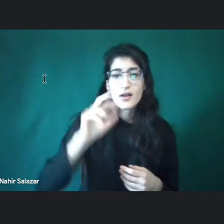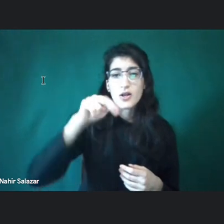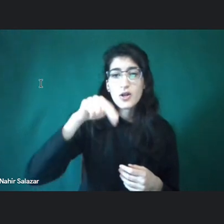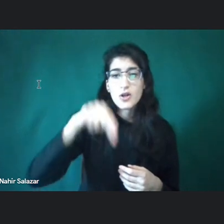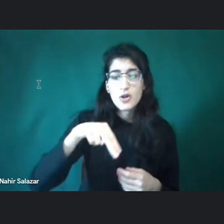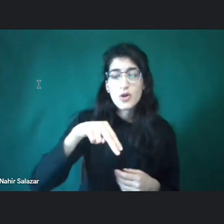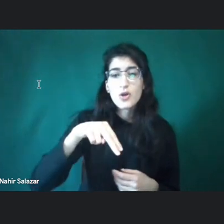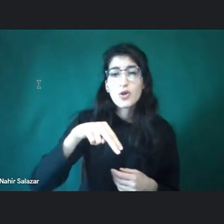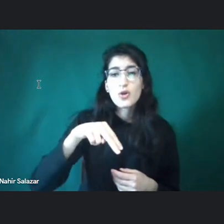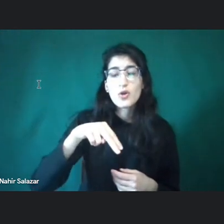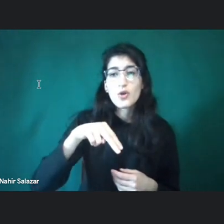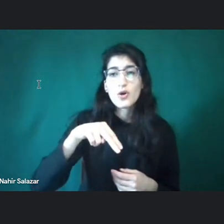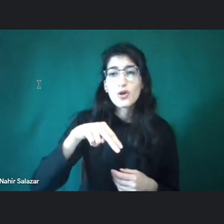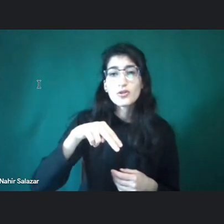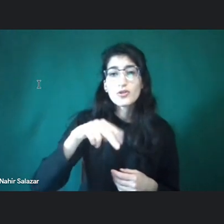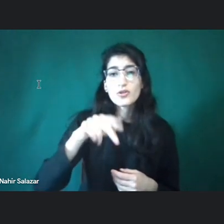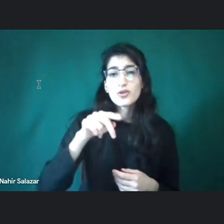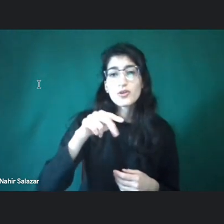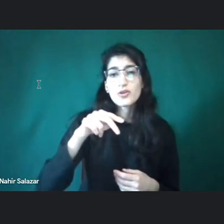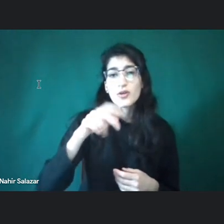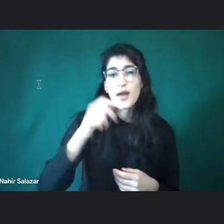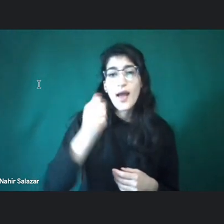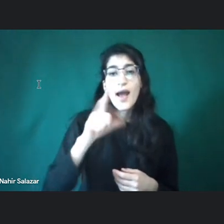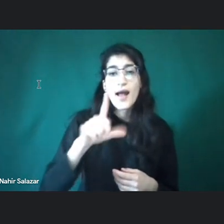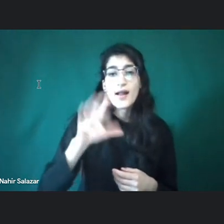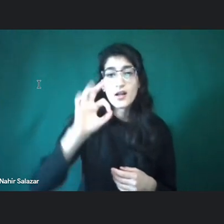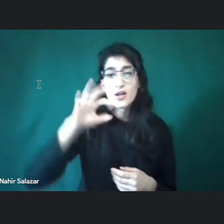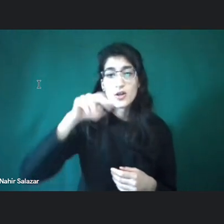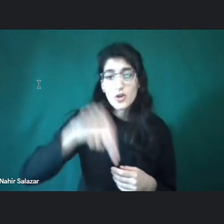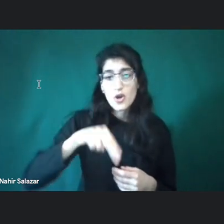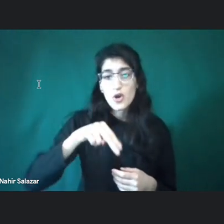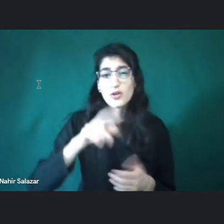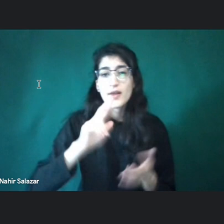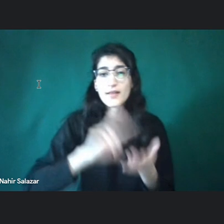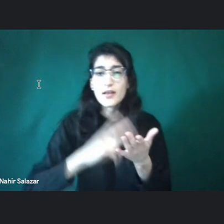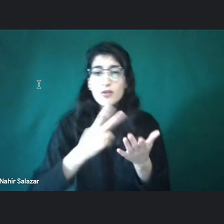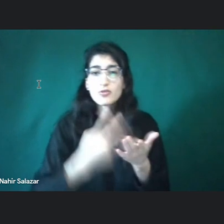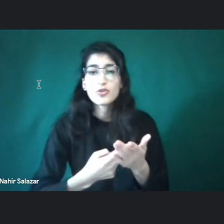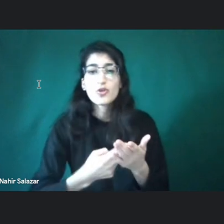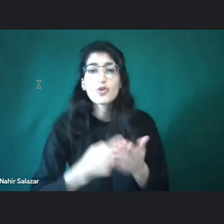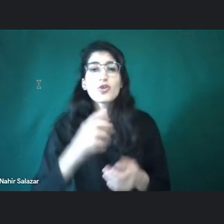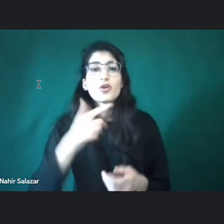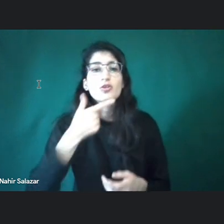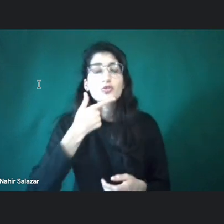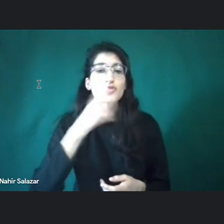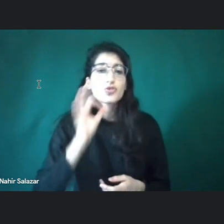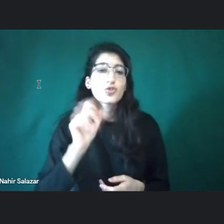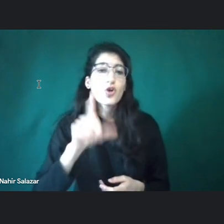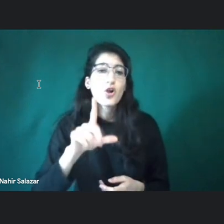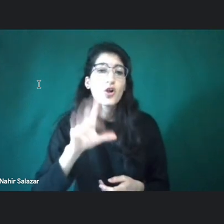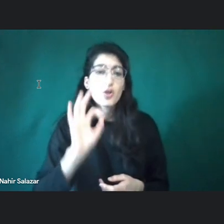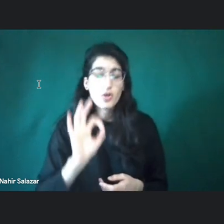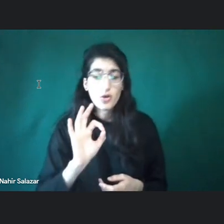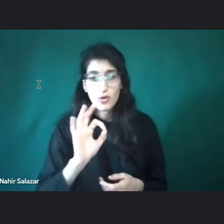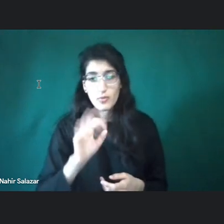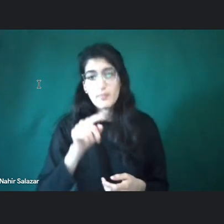solo. Along sería junto con, y acá dice alongside. Sí, along solo también es junto